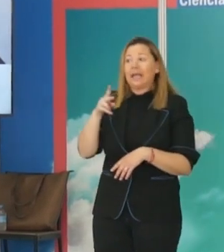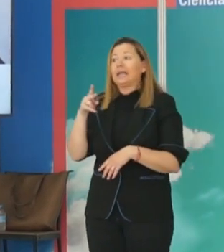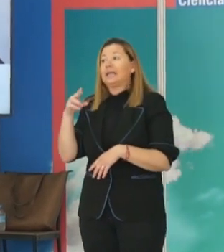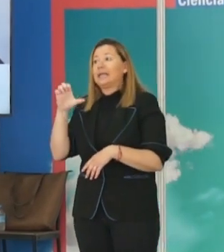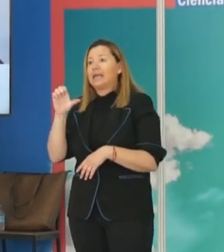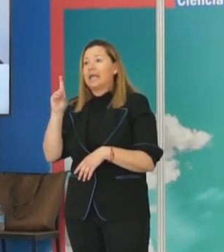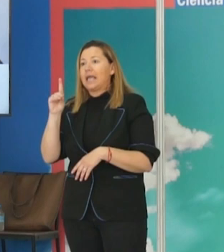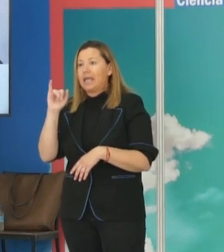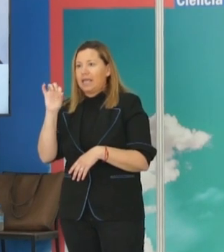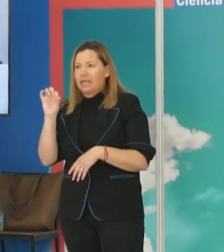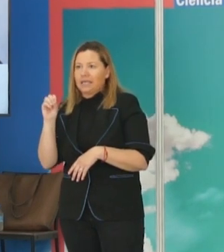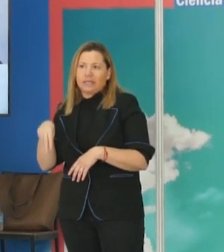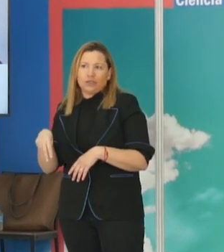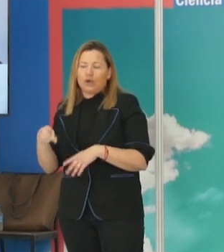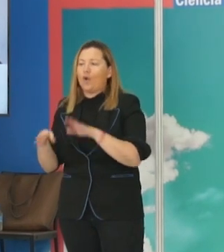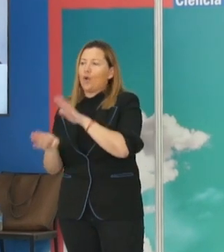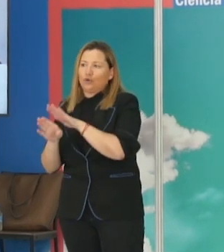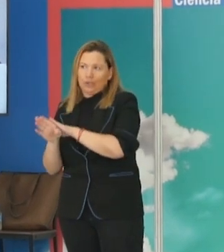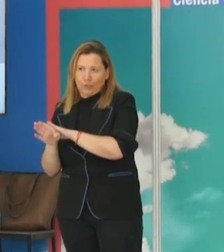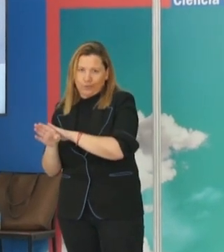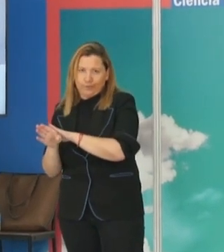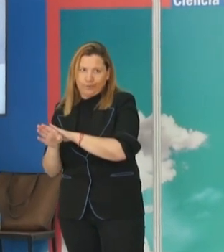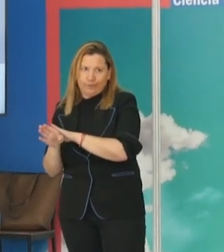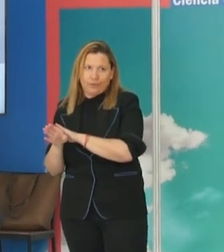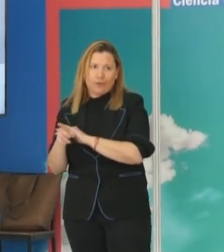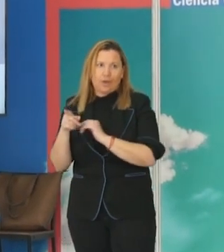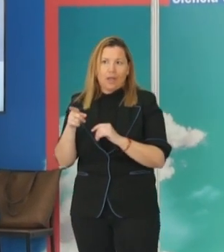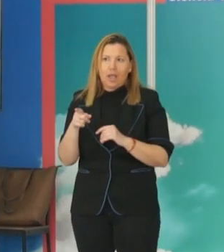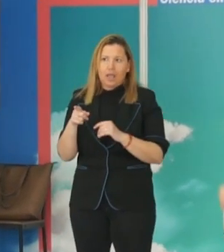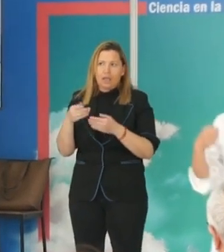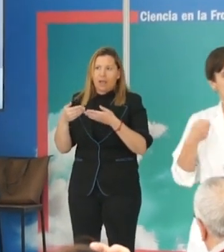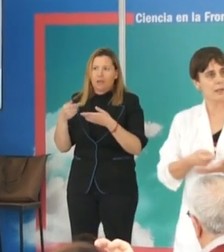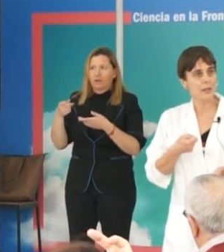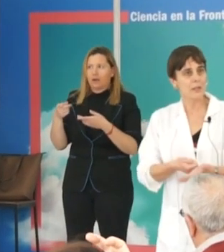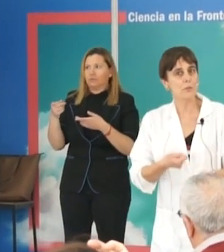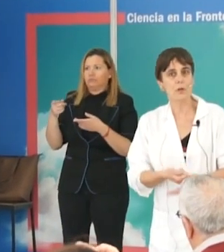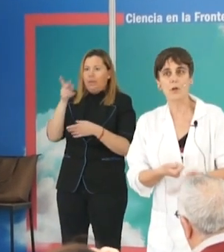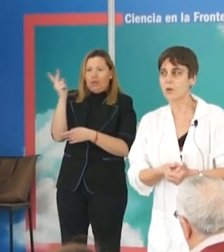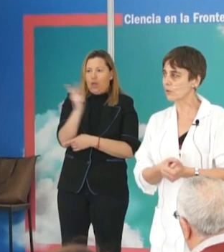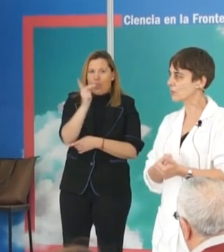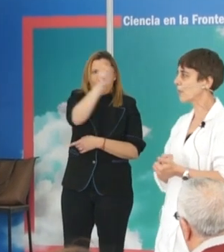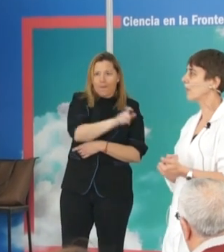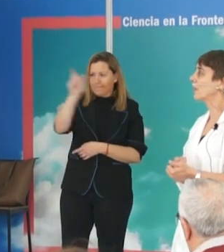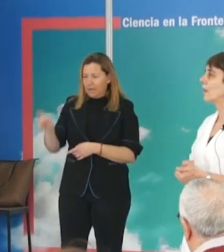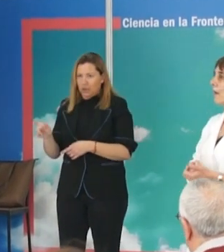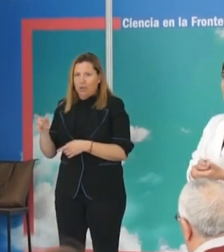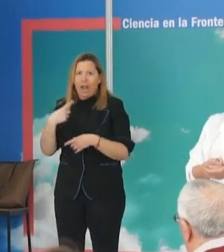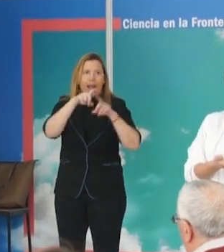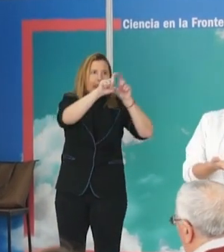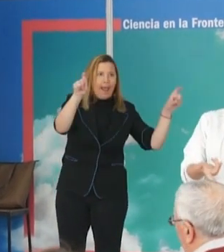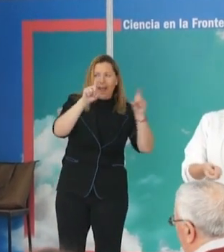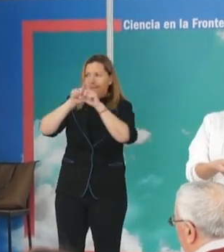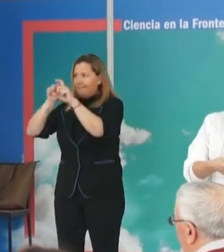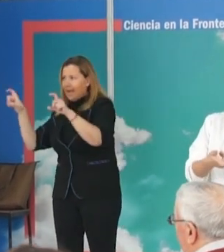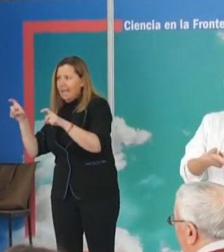corriente continua. Evidentemente, esta gente tenía que tener detrás unos señores industriales y unos, ¿cómo se dice?